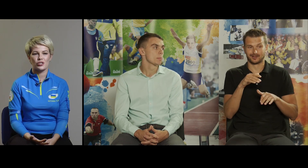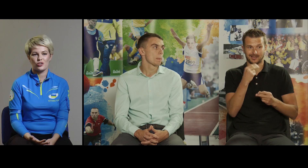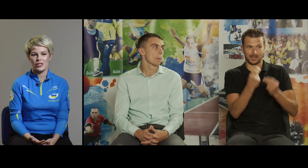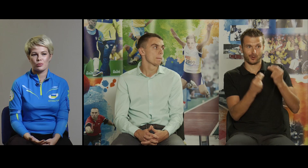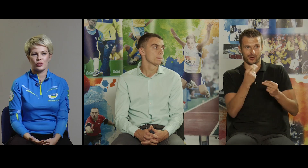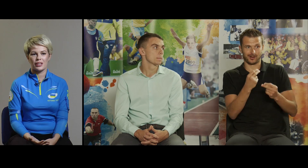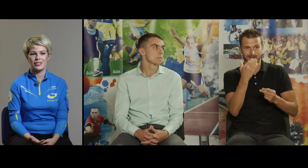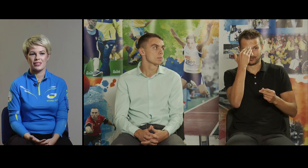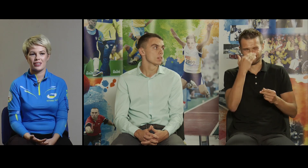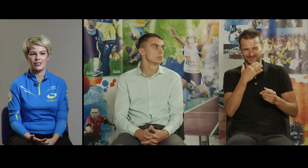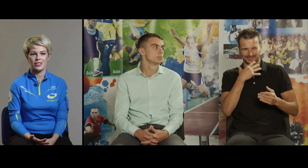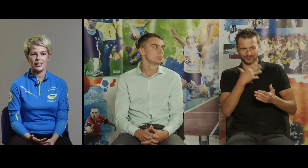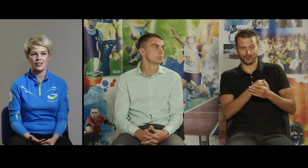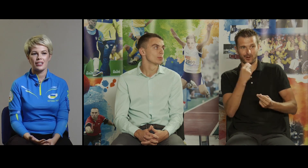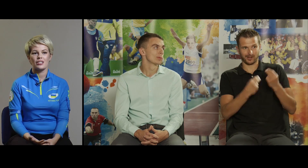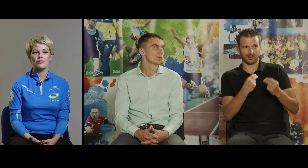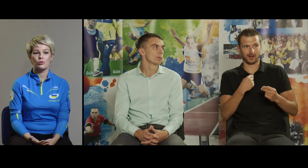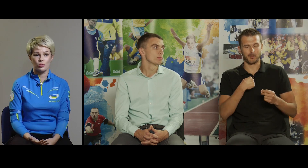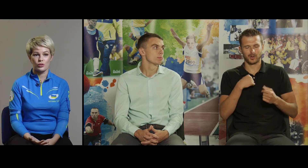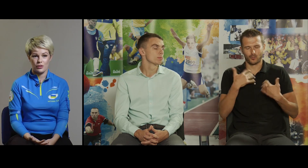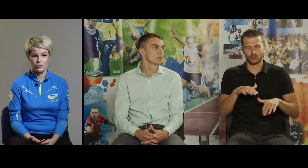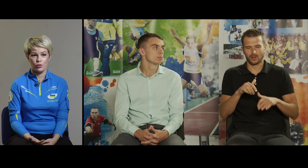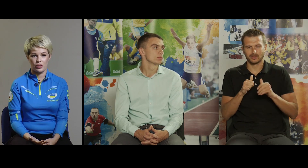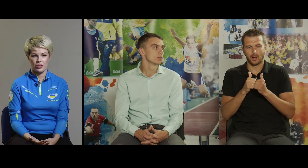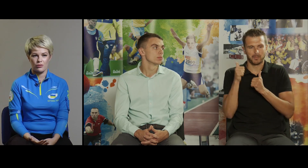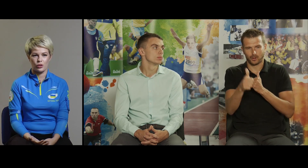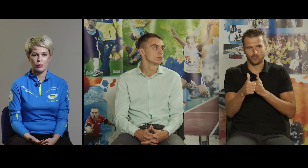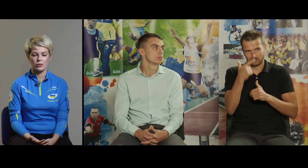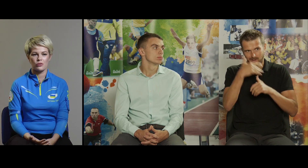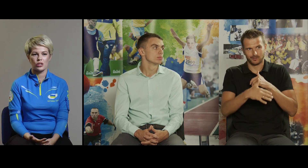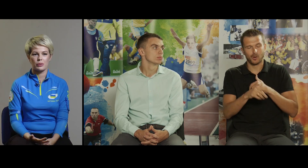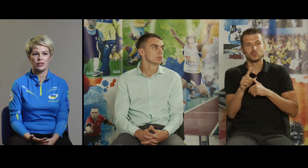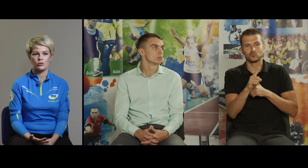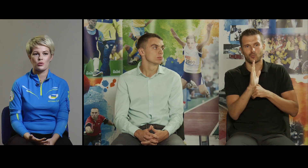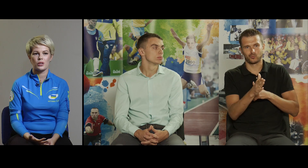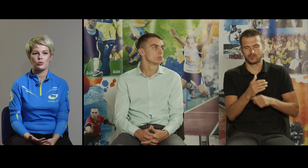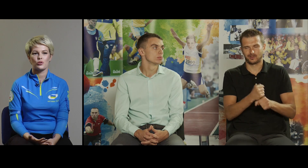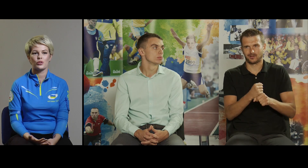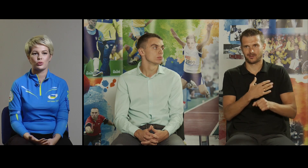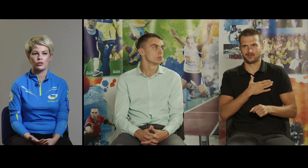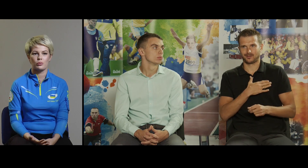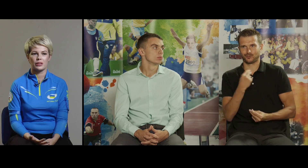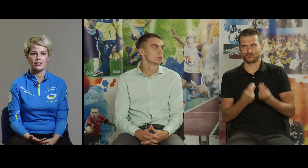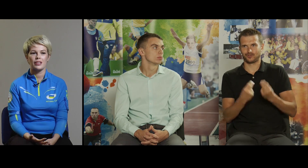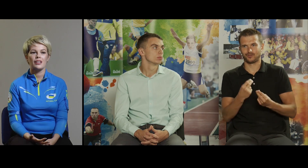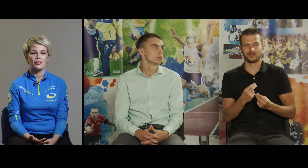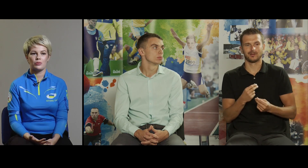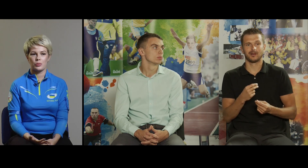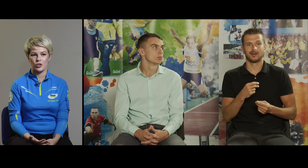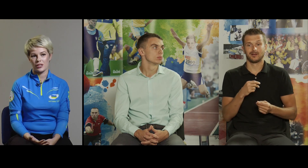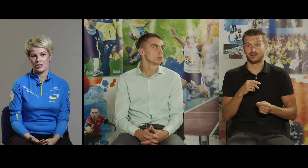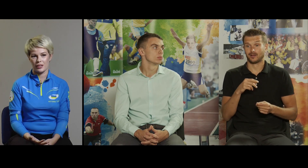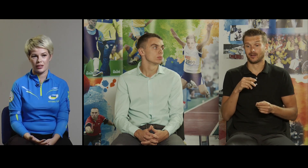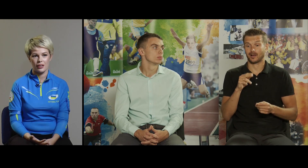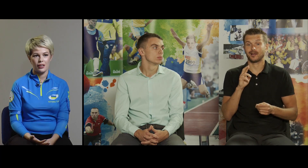будь-який жест, будь-яка дія гравця, свого гравця, своєї команди, ми вже наперед розуміємо, що він буде робити